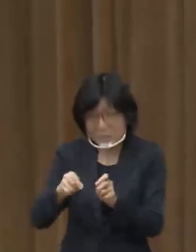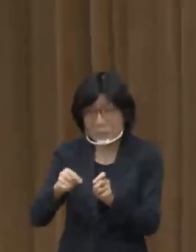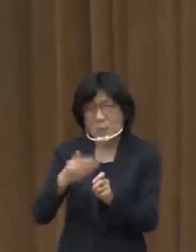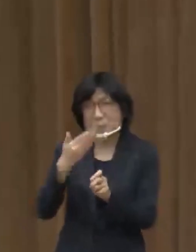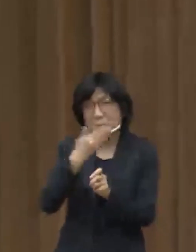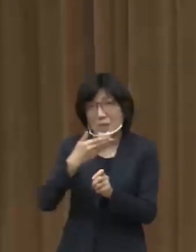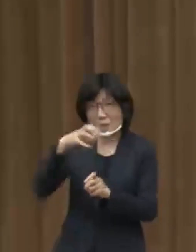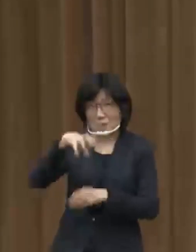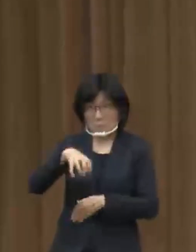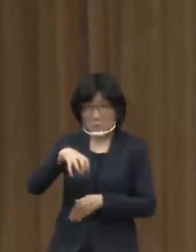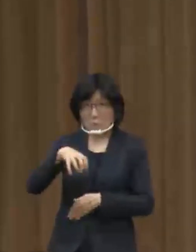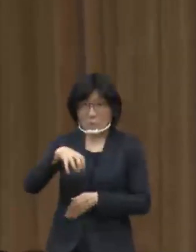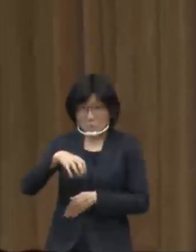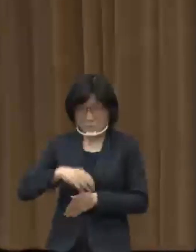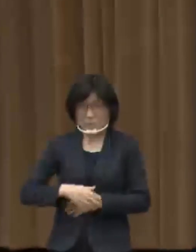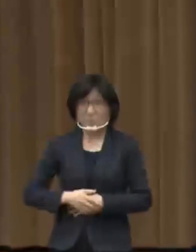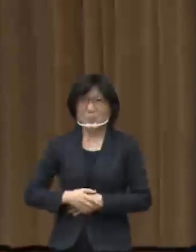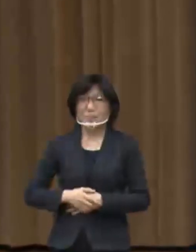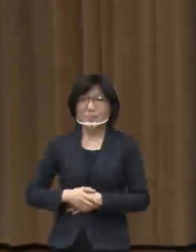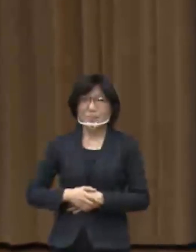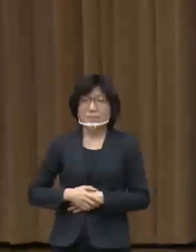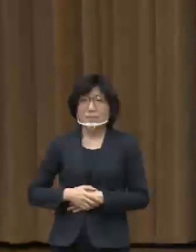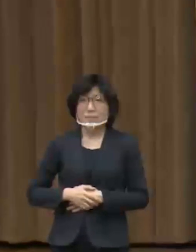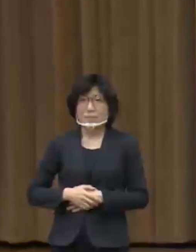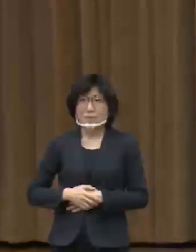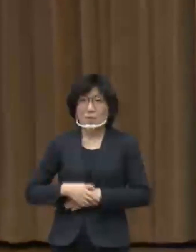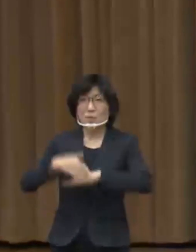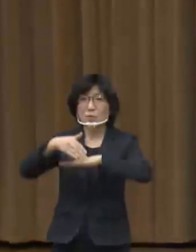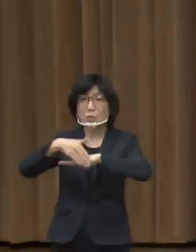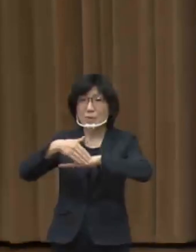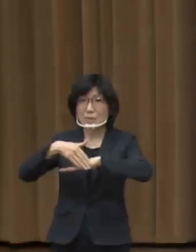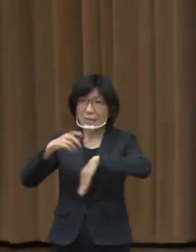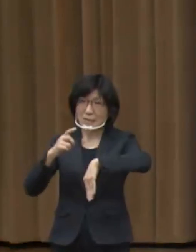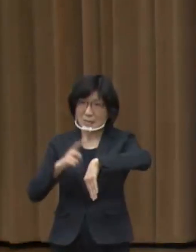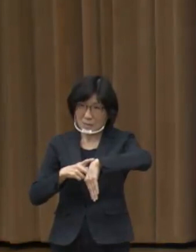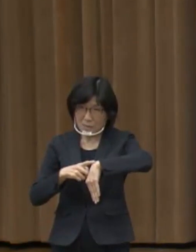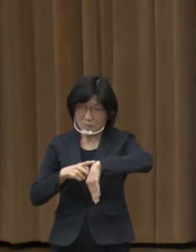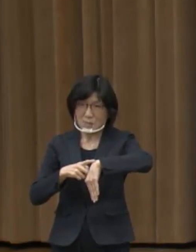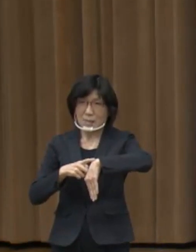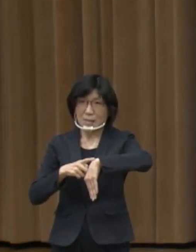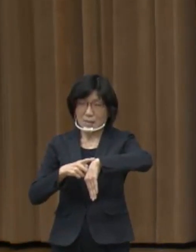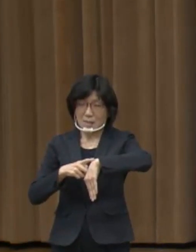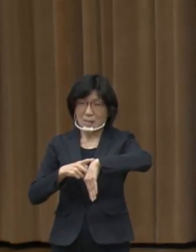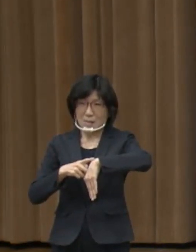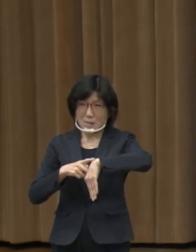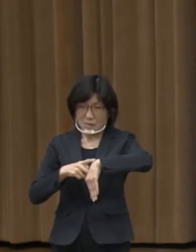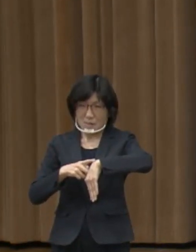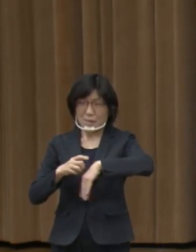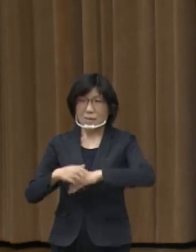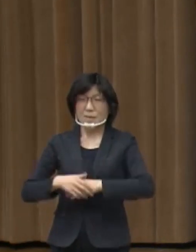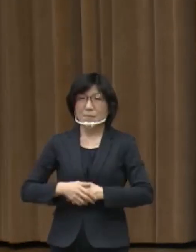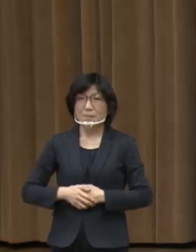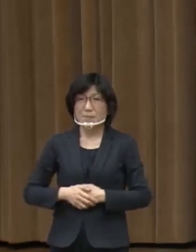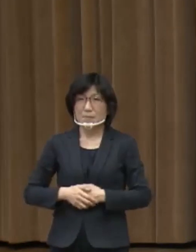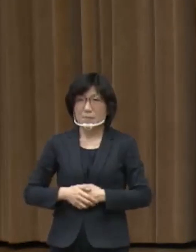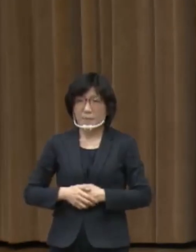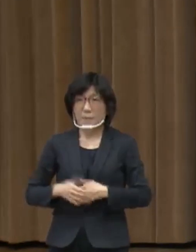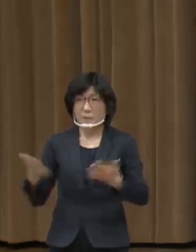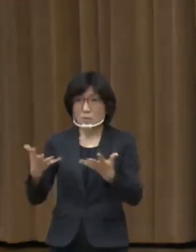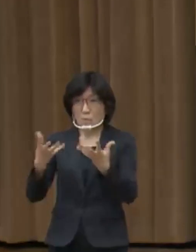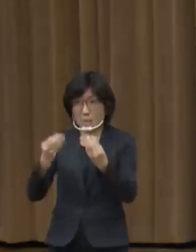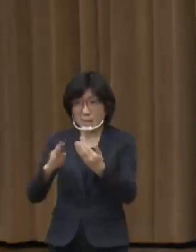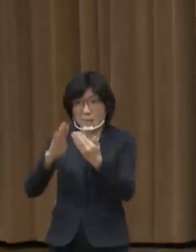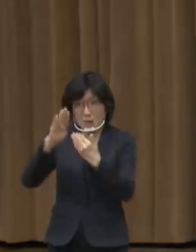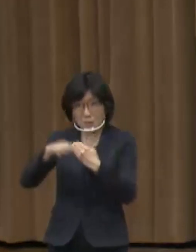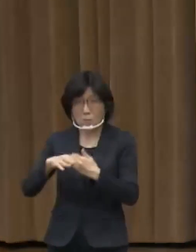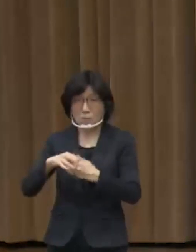場所に開設をさせていただくことといたしました。また受付時間ですけれども、現役世代の方が立ち寄りやす